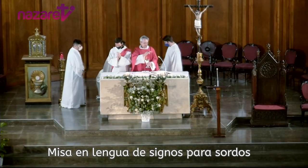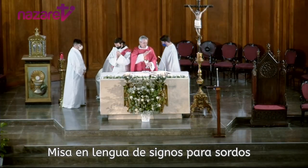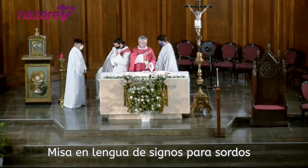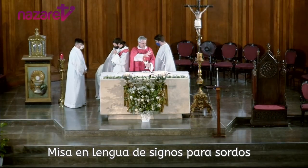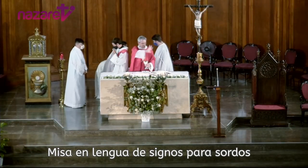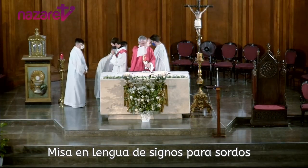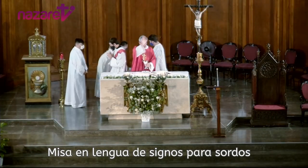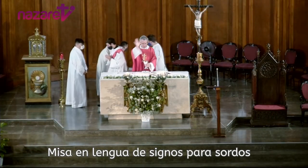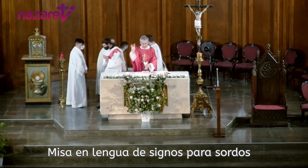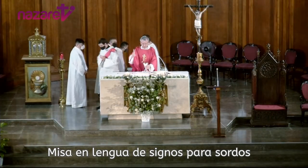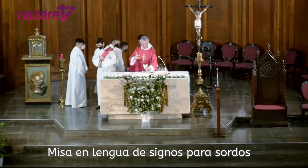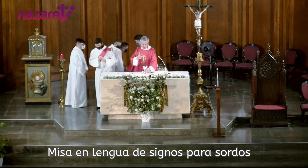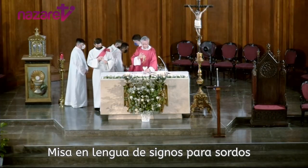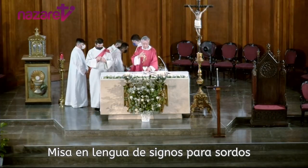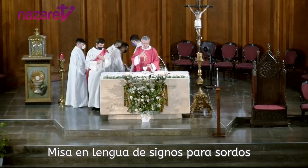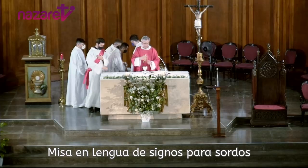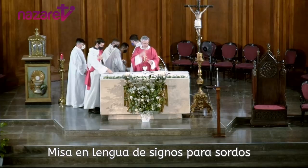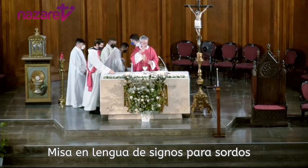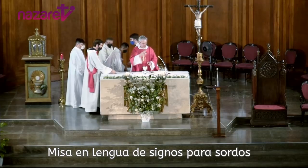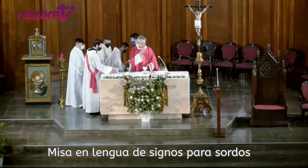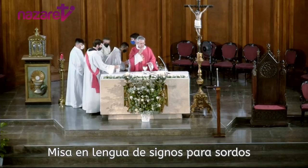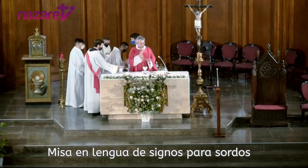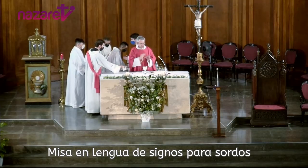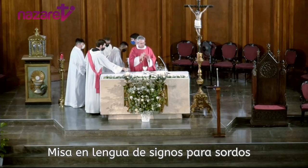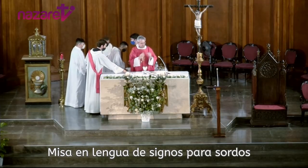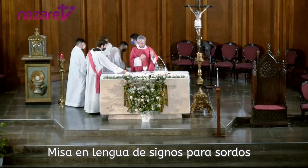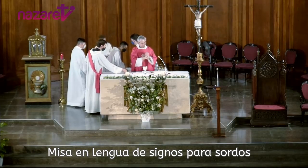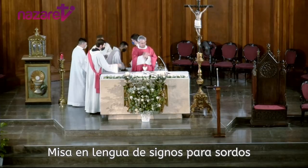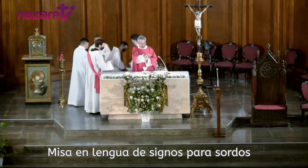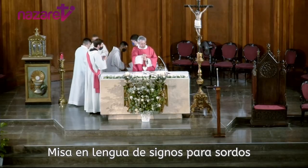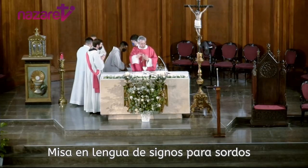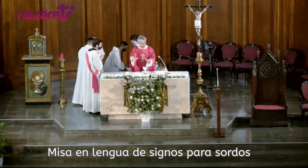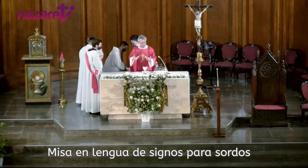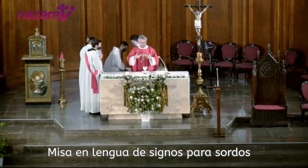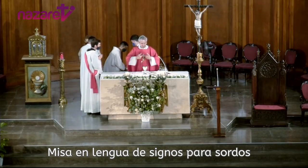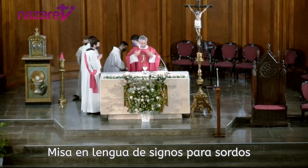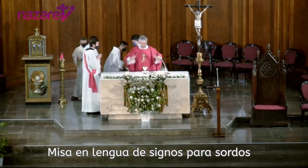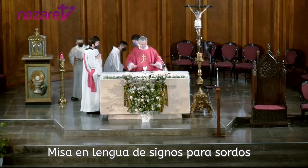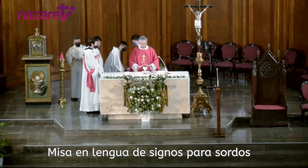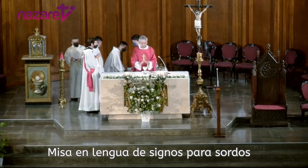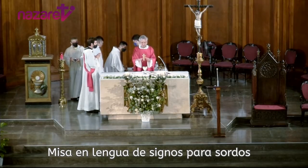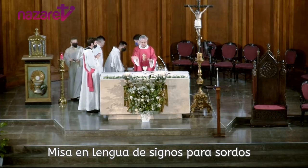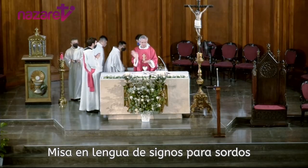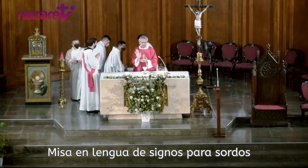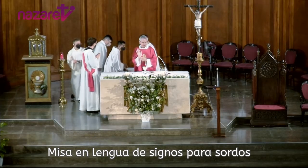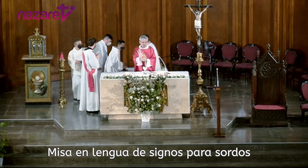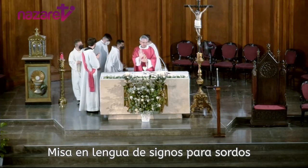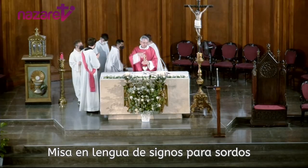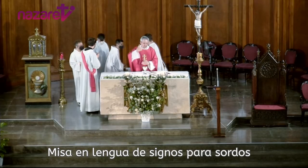Bendito seas, Señor Dios del universo, por este vino, fruto de la vid y del trabajo del hombre, que recibimos de tu generosidad y ahora te